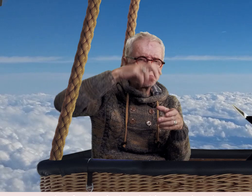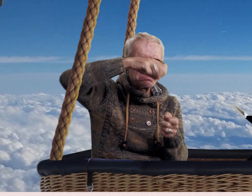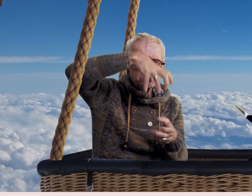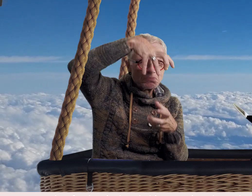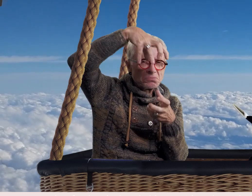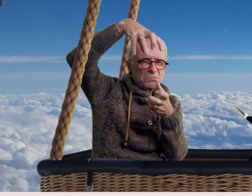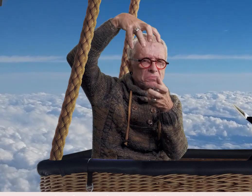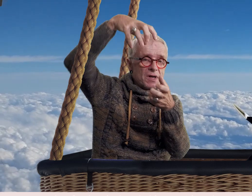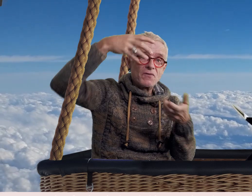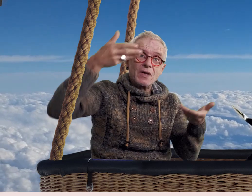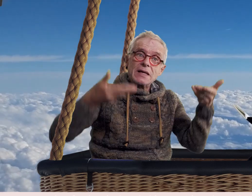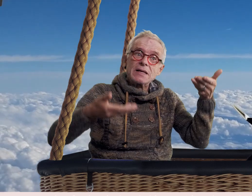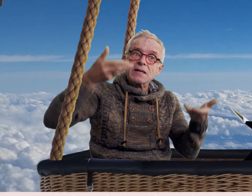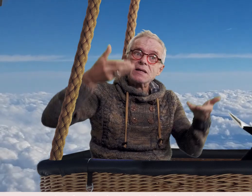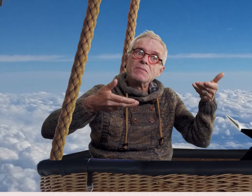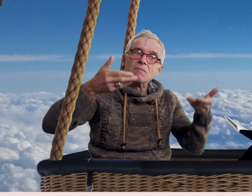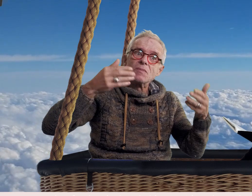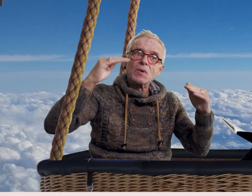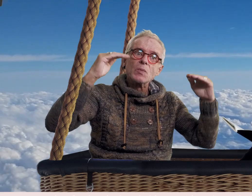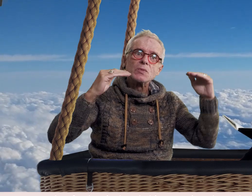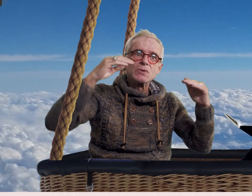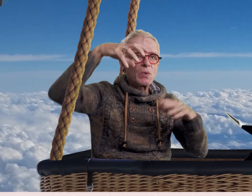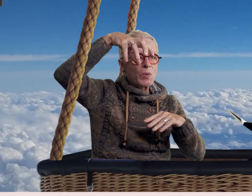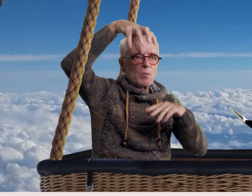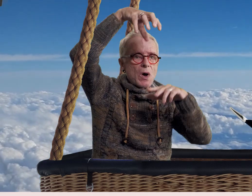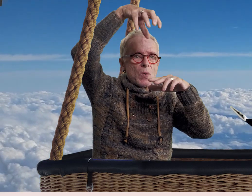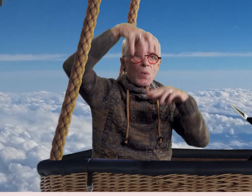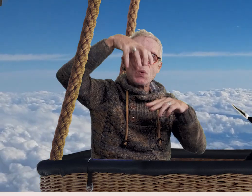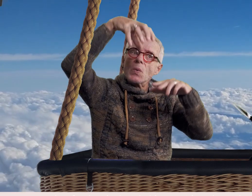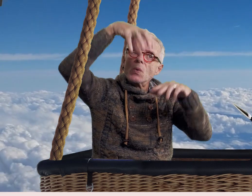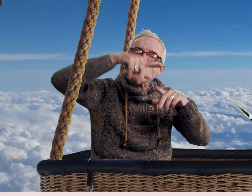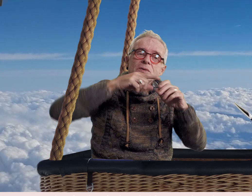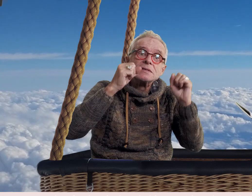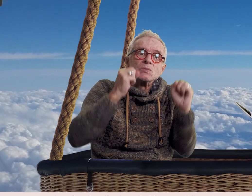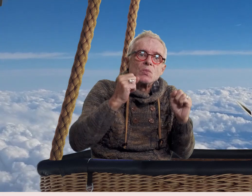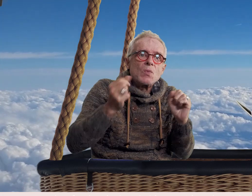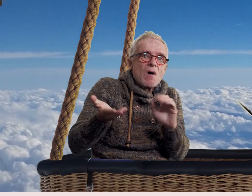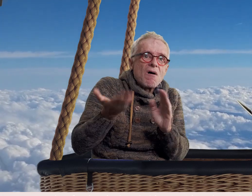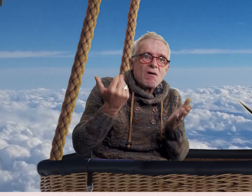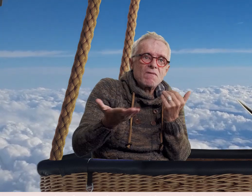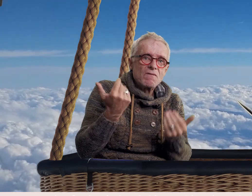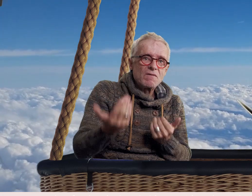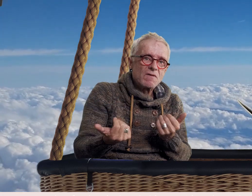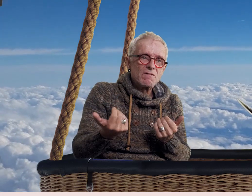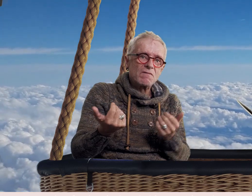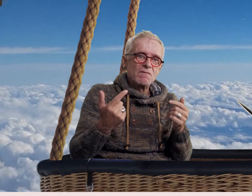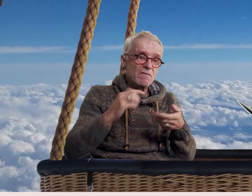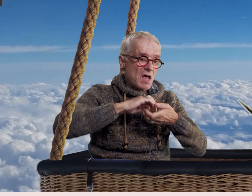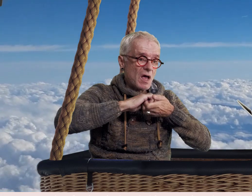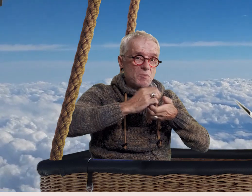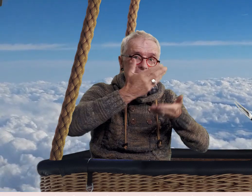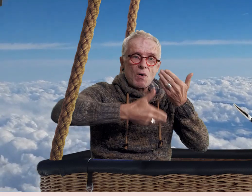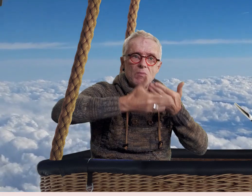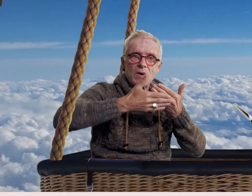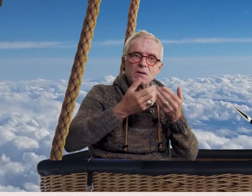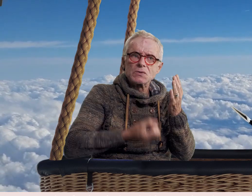rétablir l'équilibre entre la pesanteur spécifique du ballon et le poids qui aurait dû être enlevé. Je remplaçais mes compagnons par de